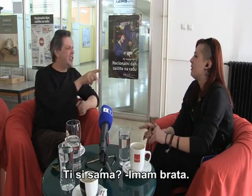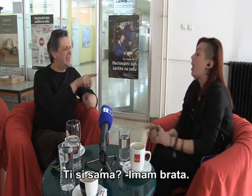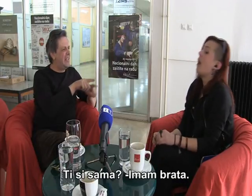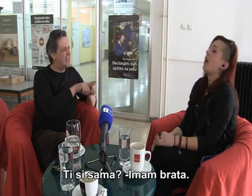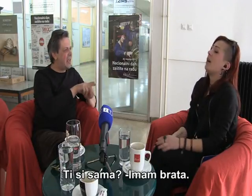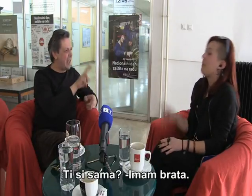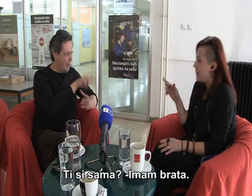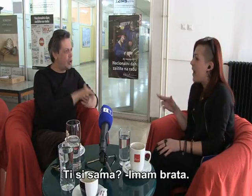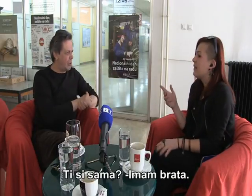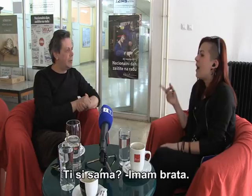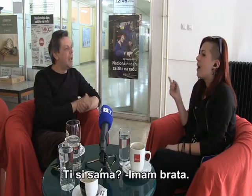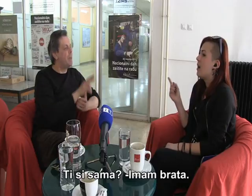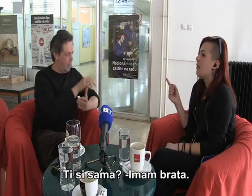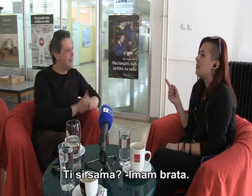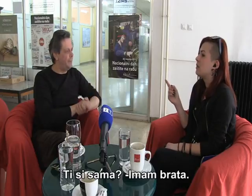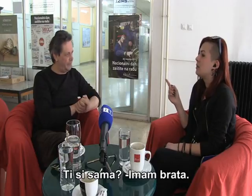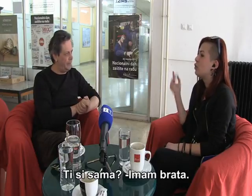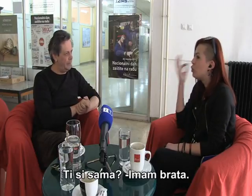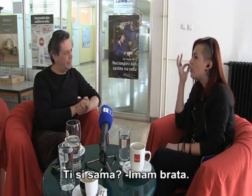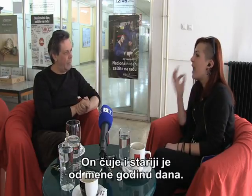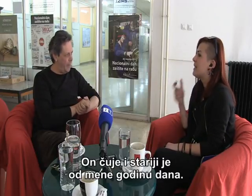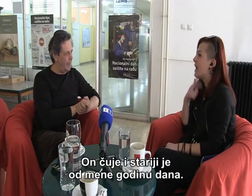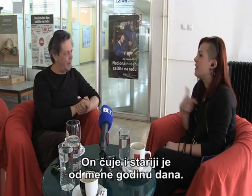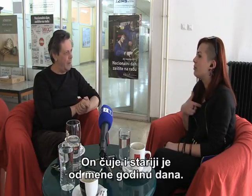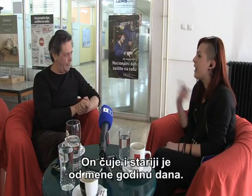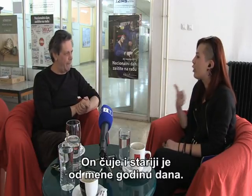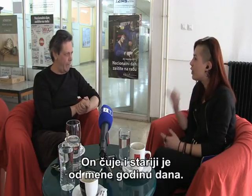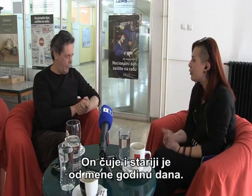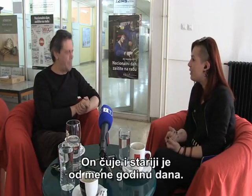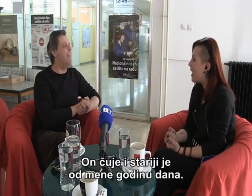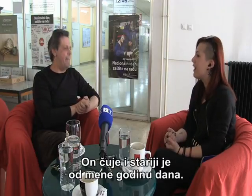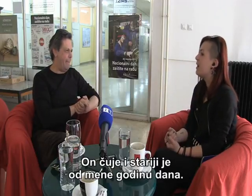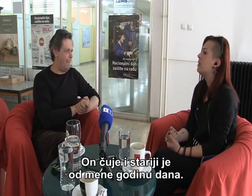A, imam brata, očuje i taj od mene godinu dana.